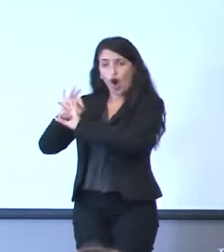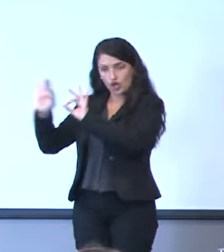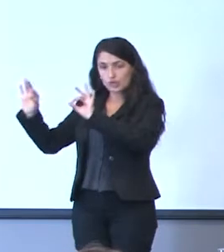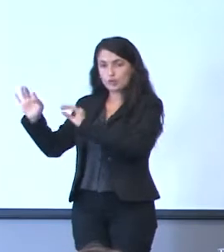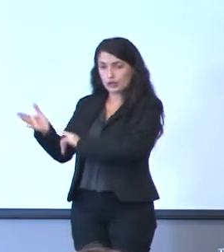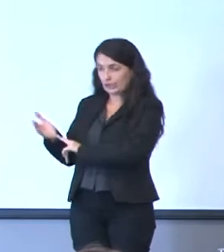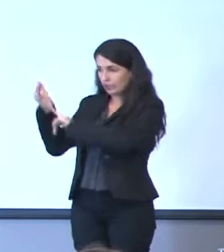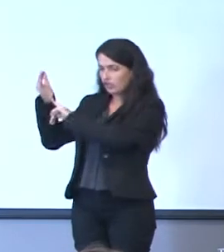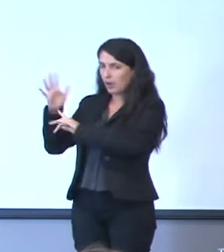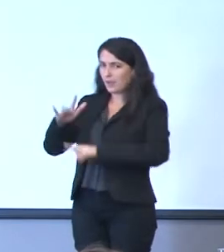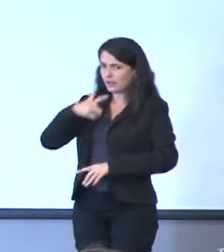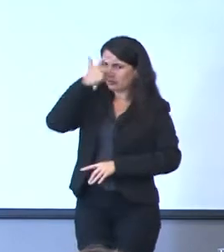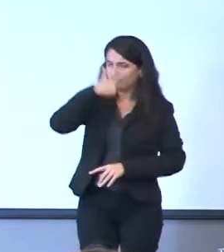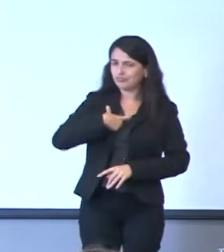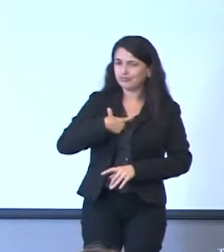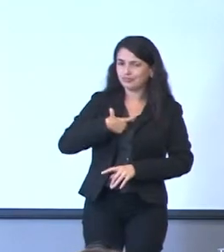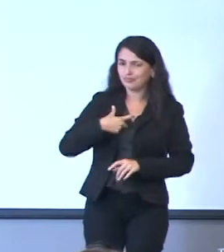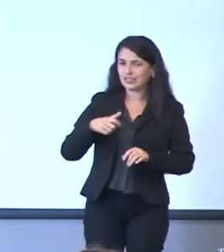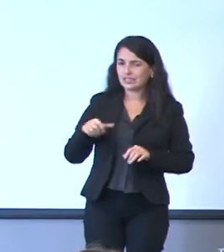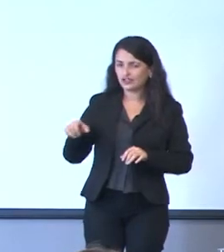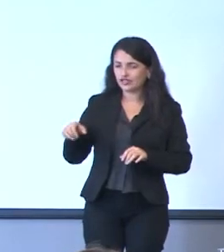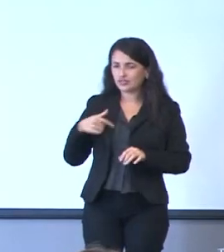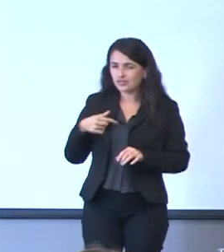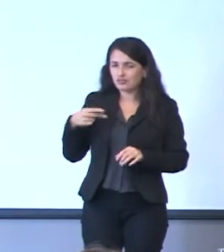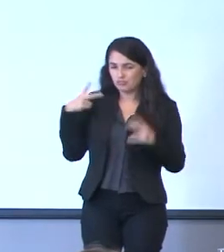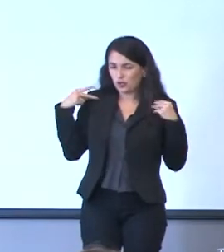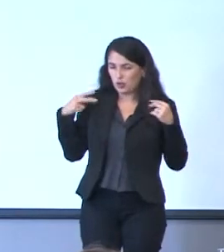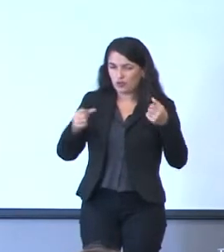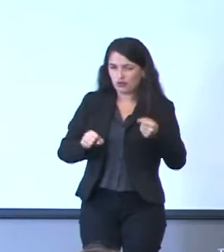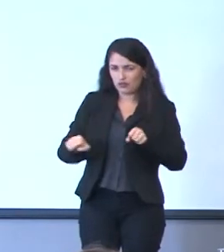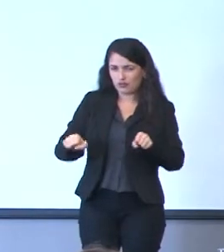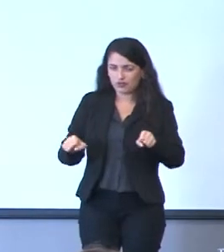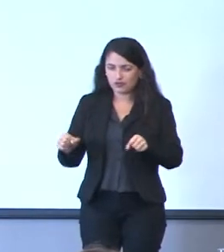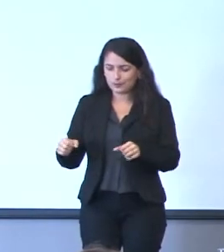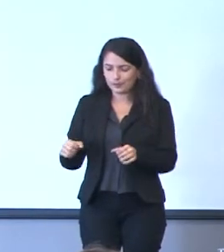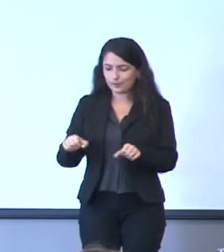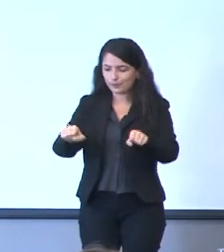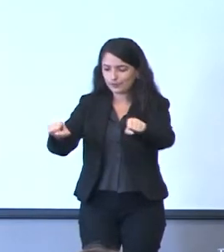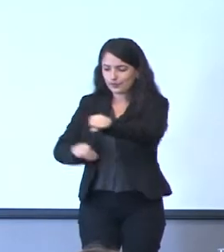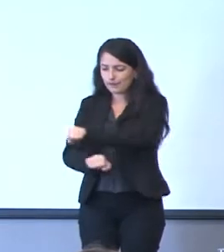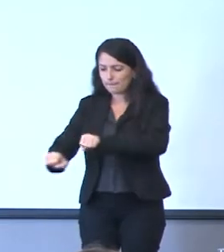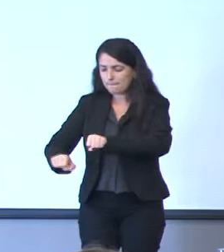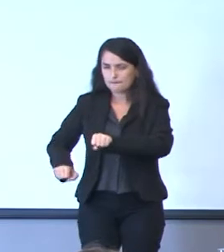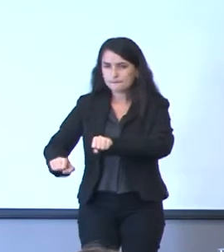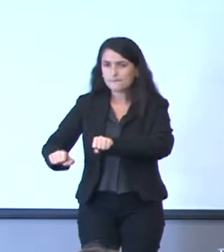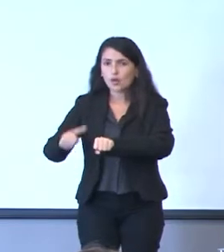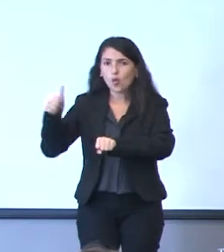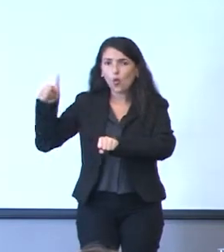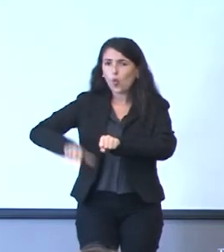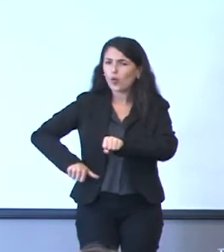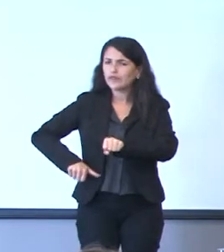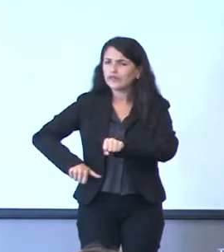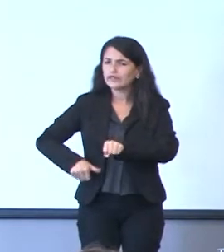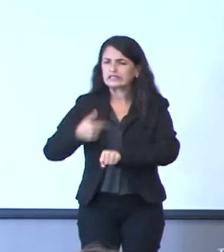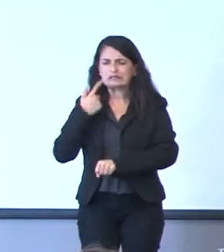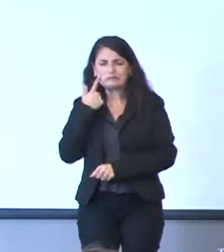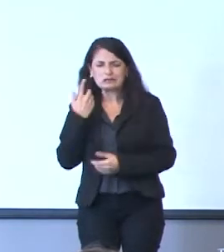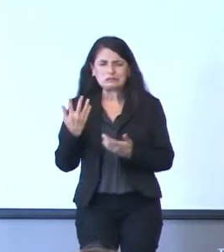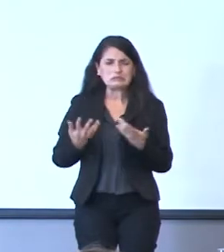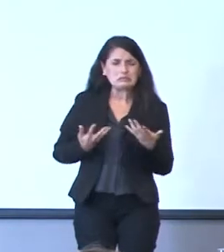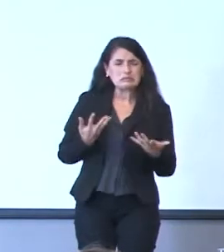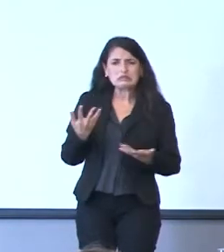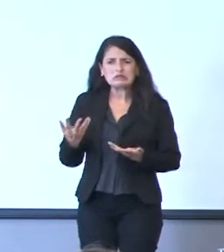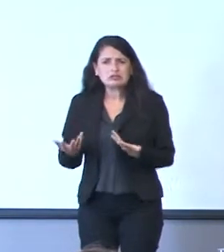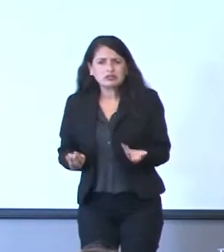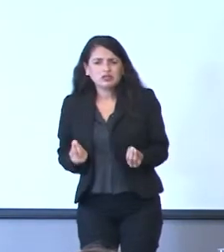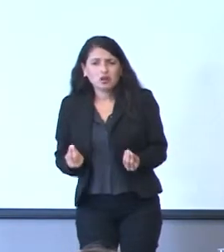Enfim, avaliaram se era culpa dos instrutores, dos centros de treinamento, da própria tecnologia, e chegaram, depois de várias análises, à conclusão